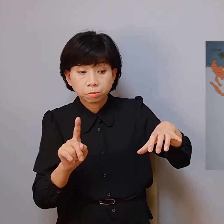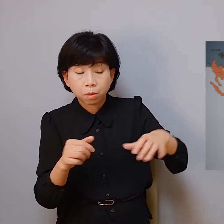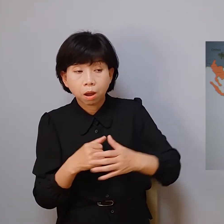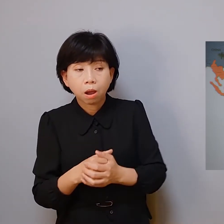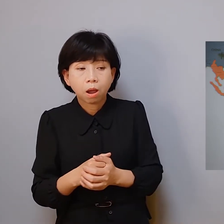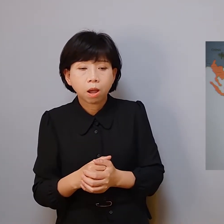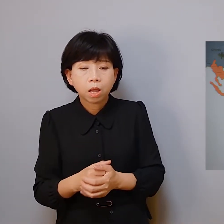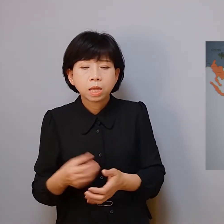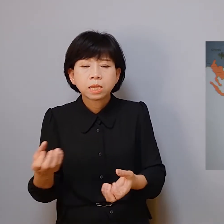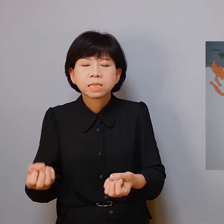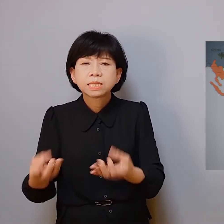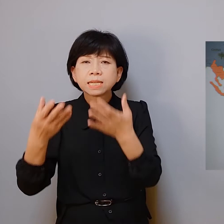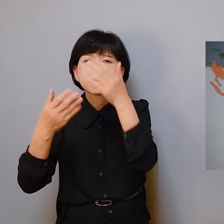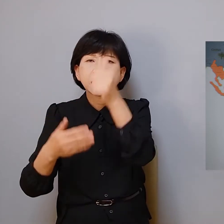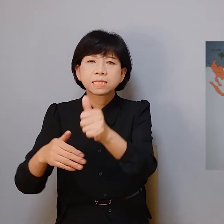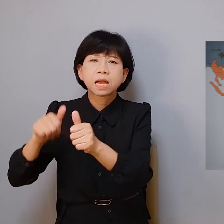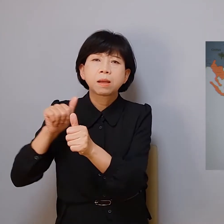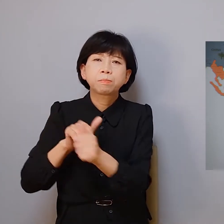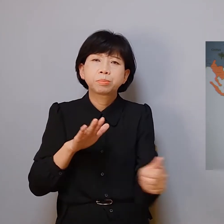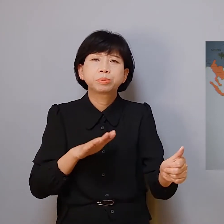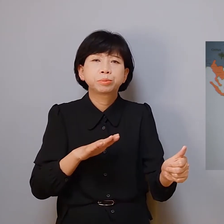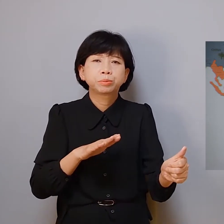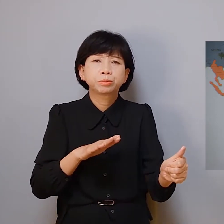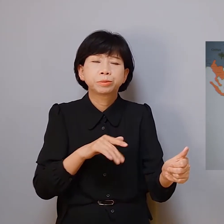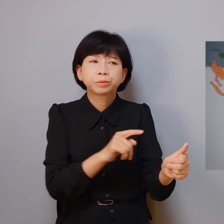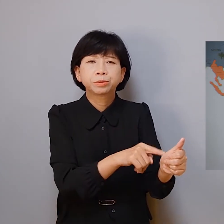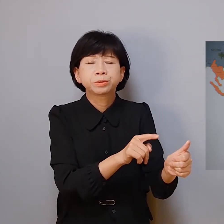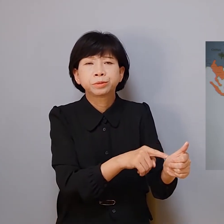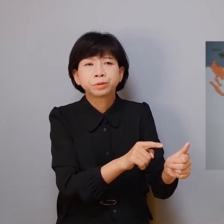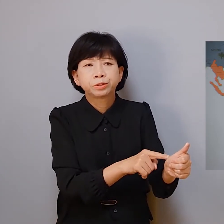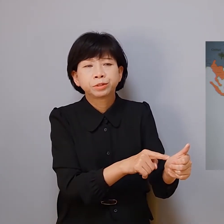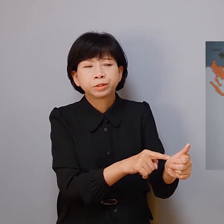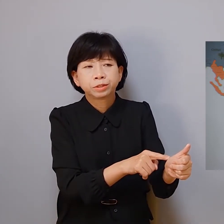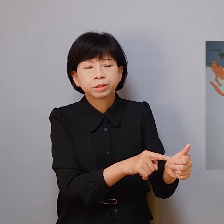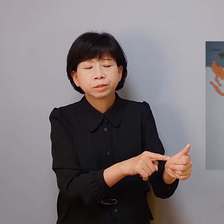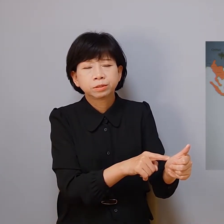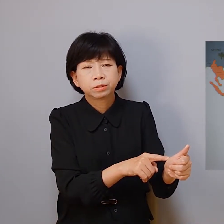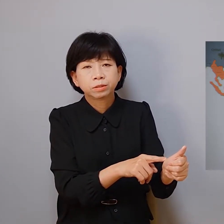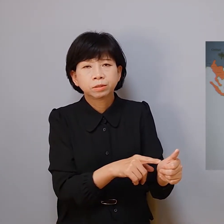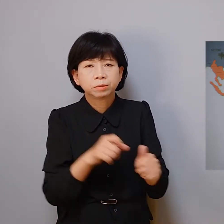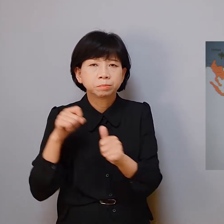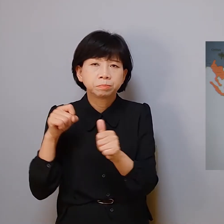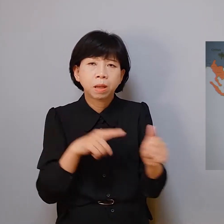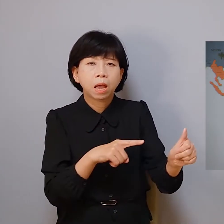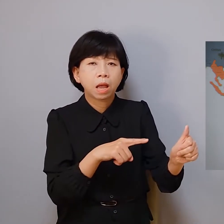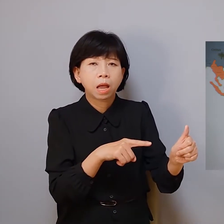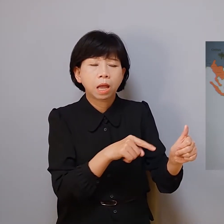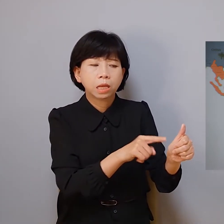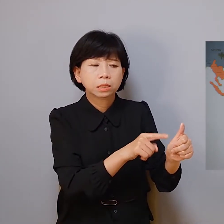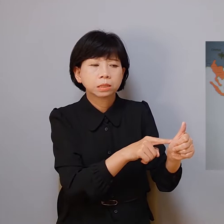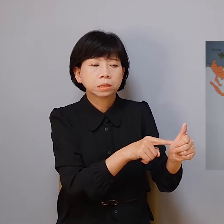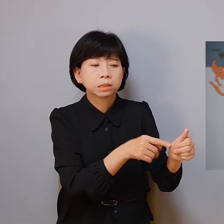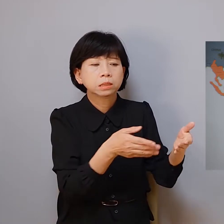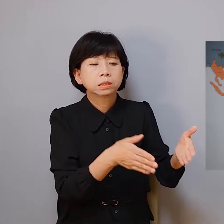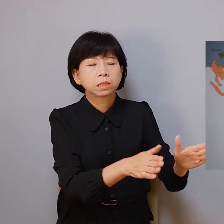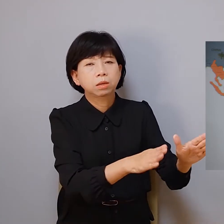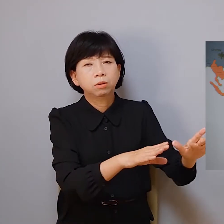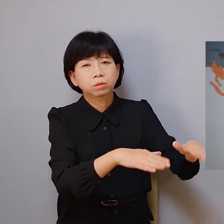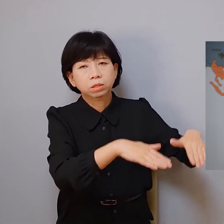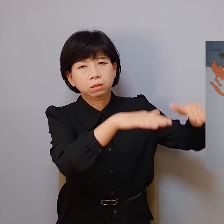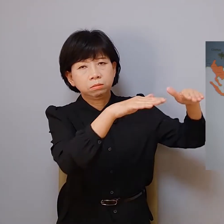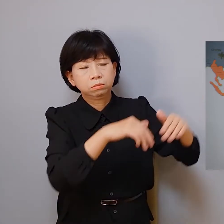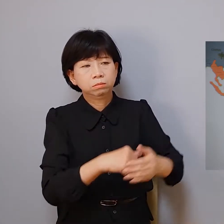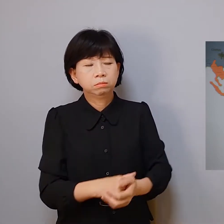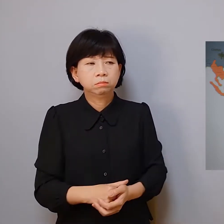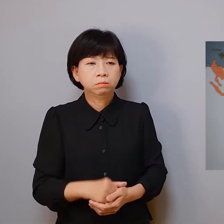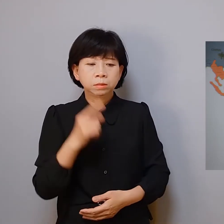살던 유배지였습니다. 그런데 하나님이 그곳에서 예레미야를 부르셔서 자기 집안의